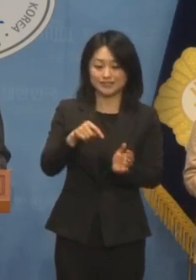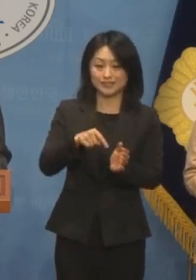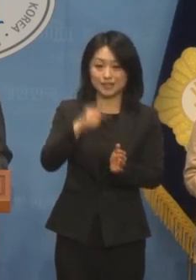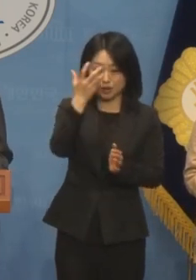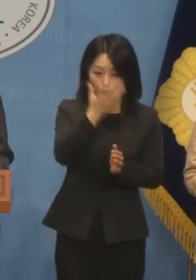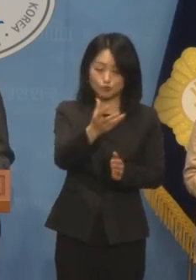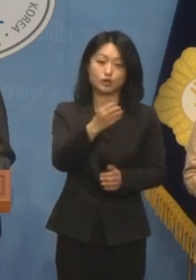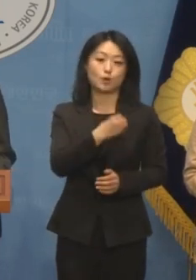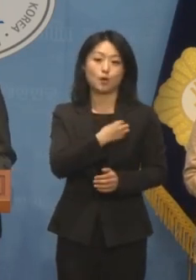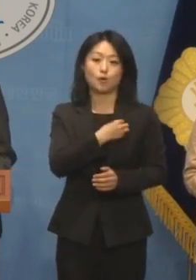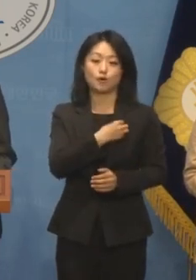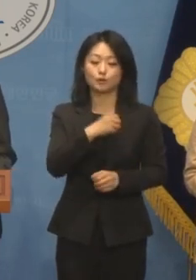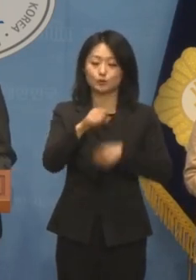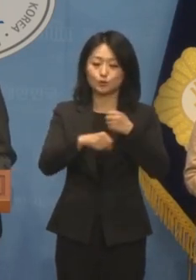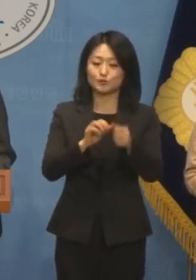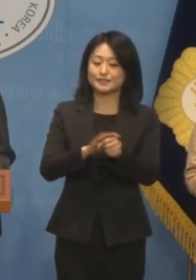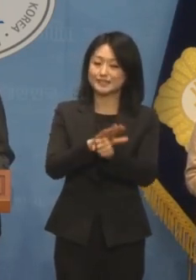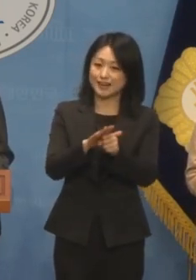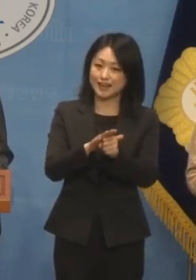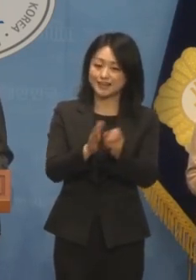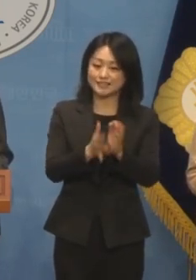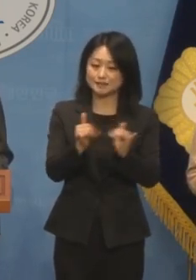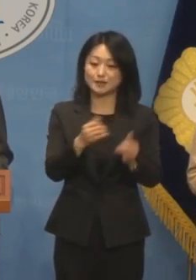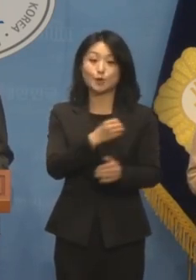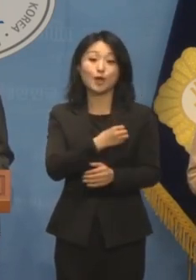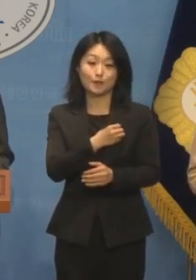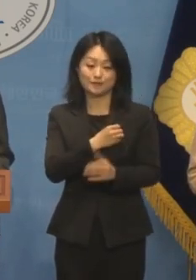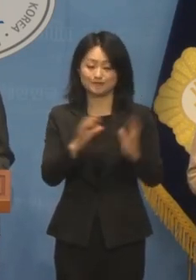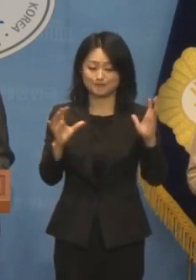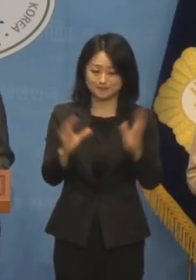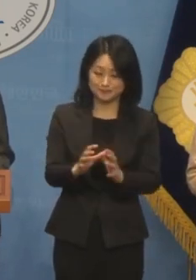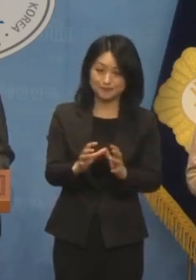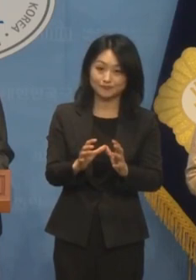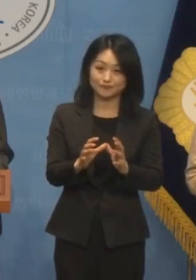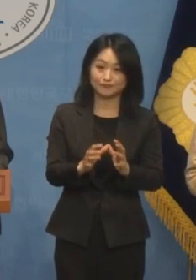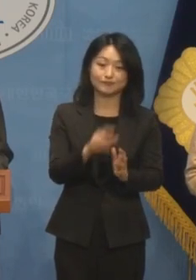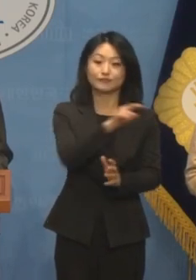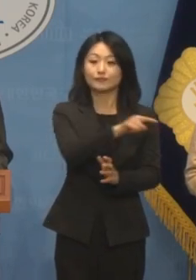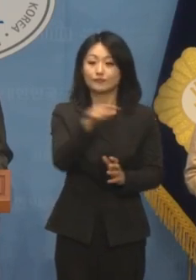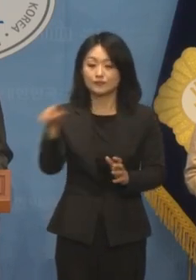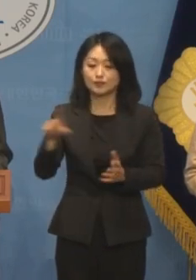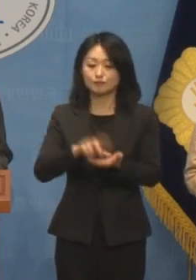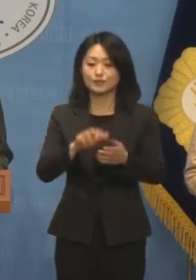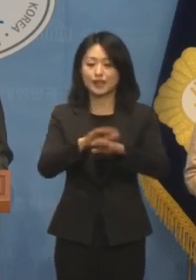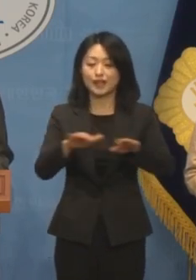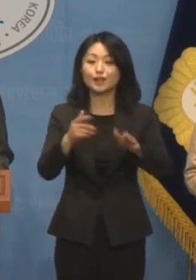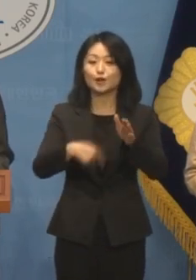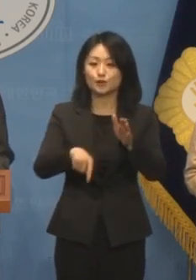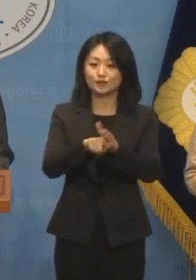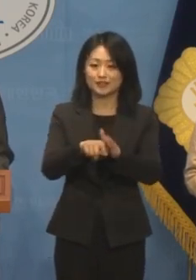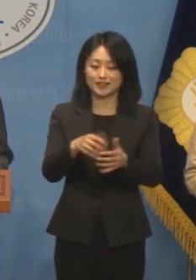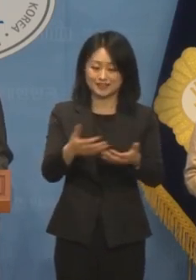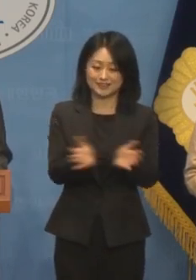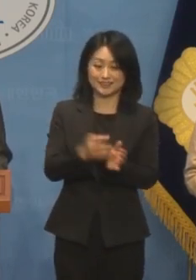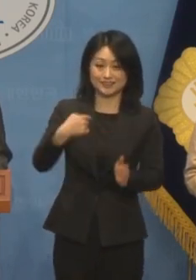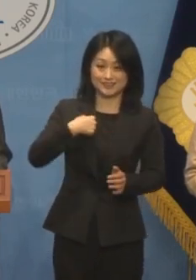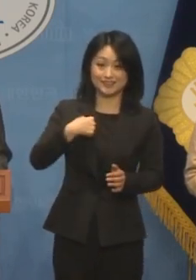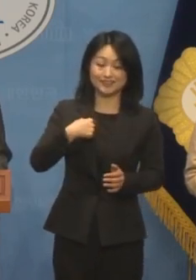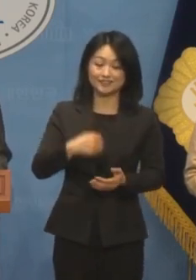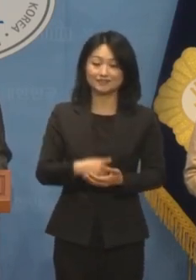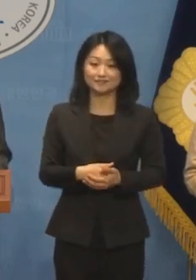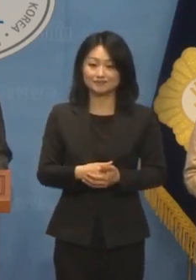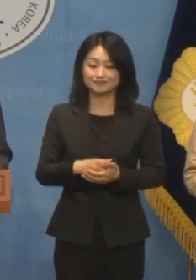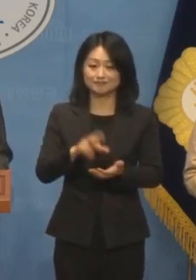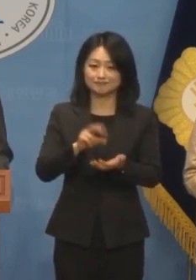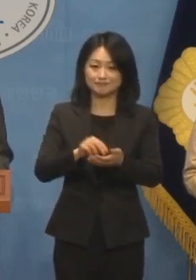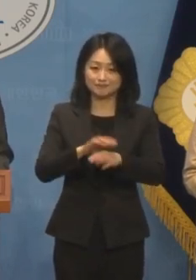회원 그리고 동물을 사랑하는 시민들과 함께 이 문제가 원만히 해결될 수 있도록